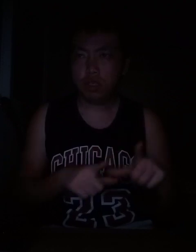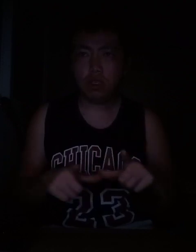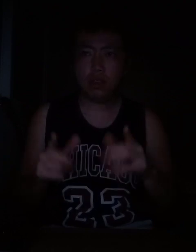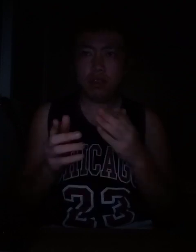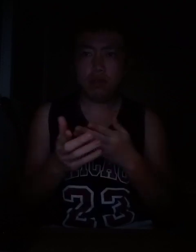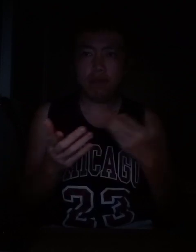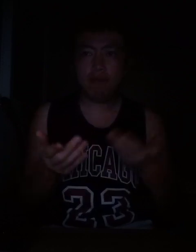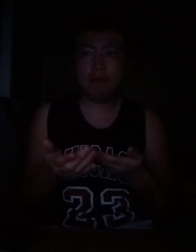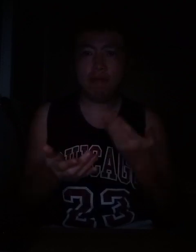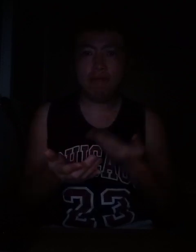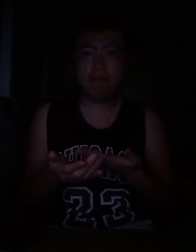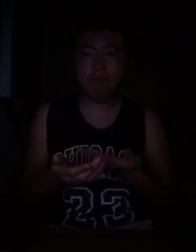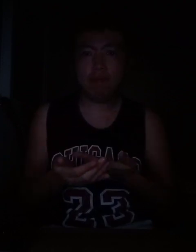나타났습니다.